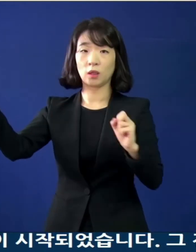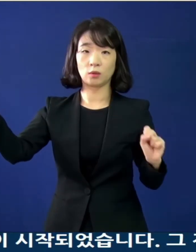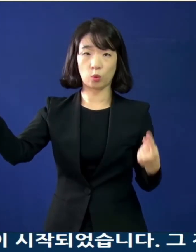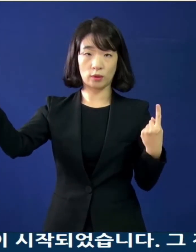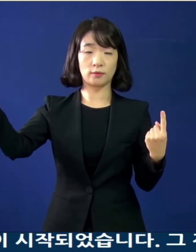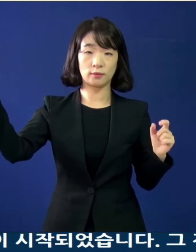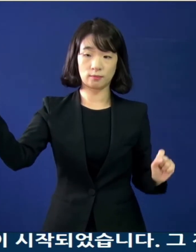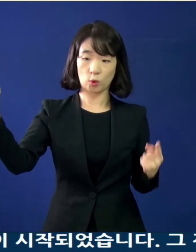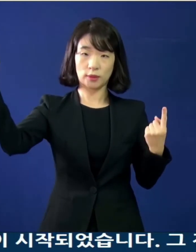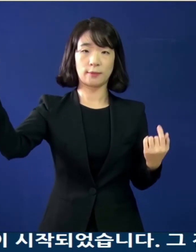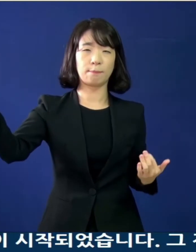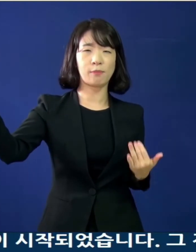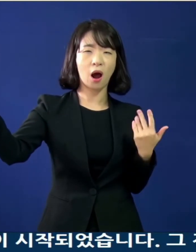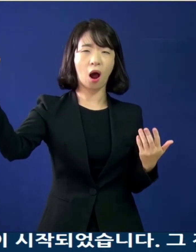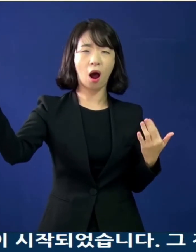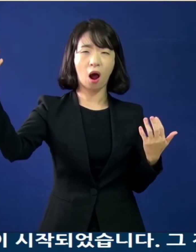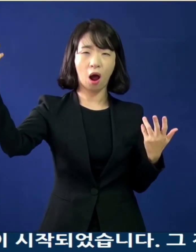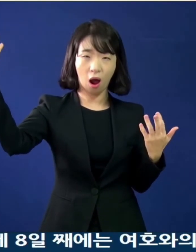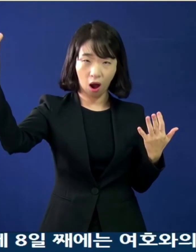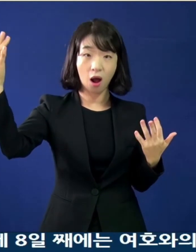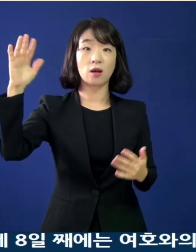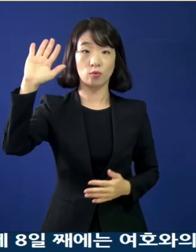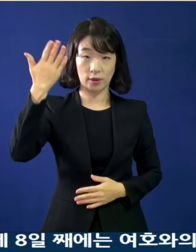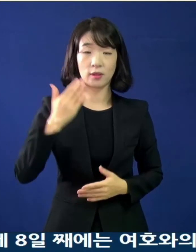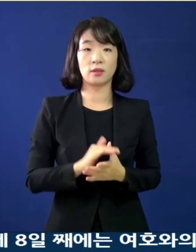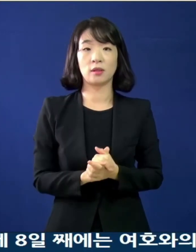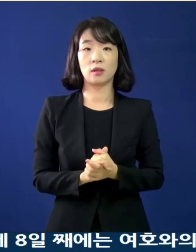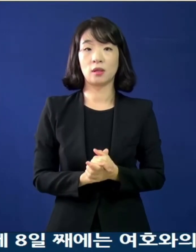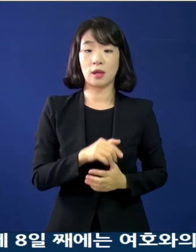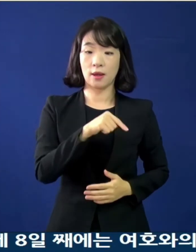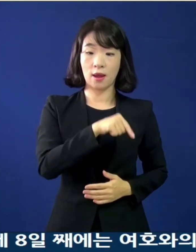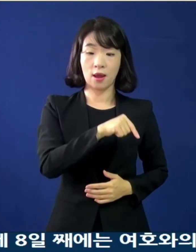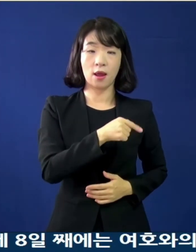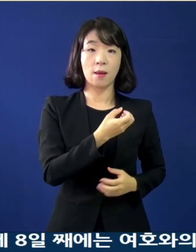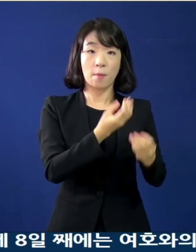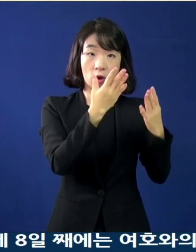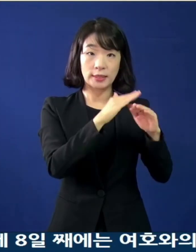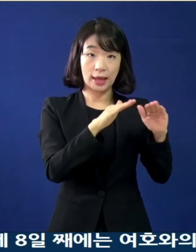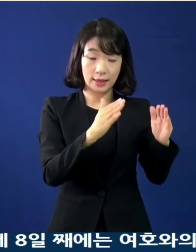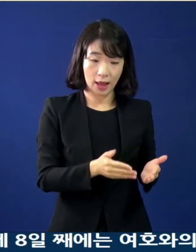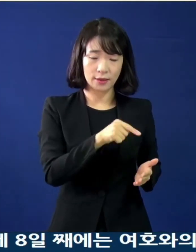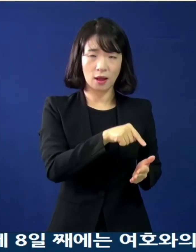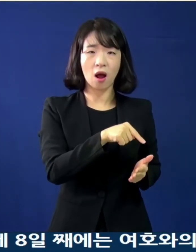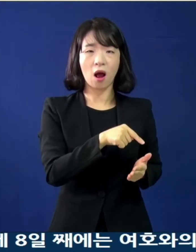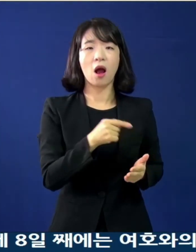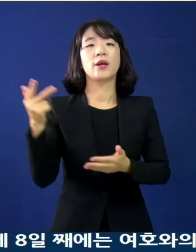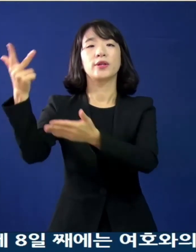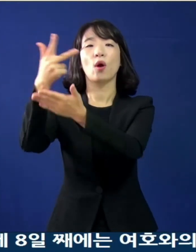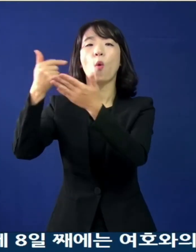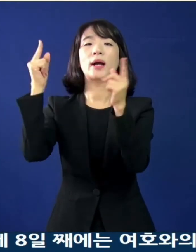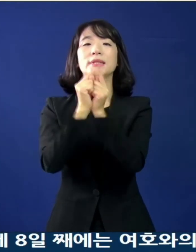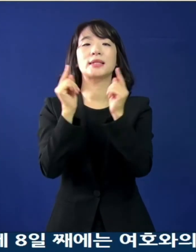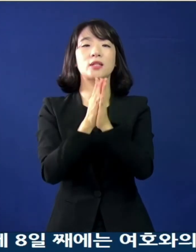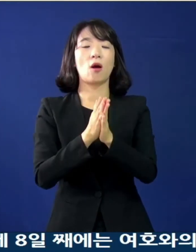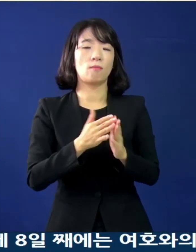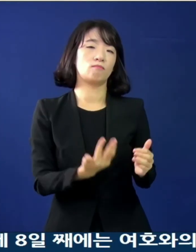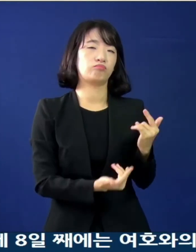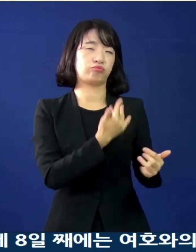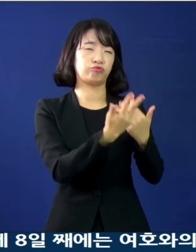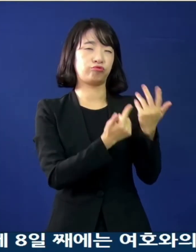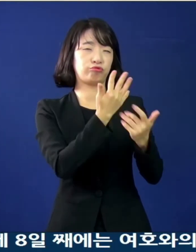의미는 여호와가 불을 붙이신 겁니다. 이 불은 꺼트려서는 안 되는 불이라 이